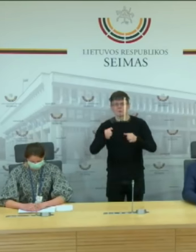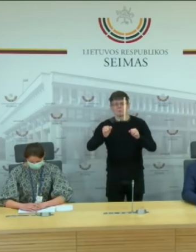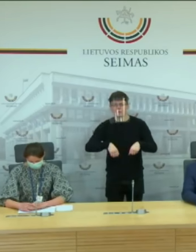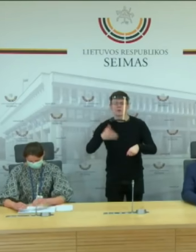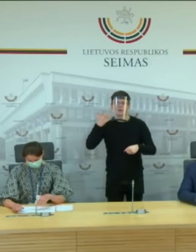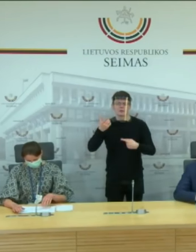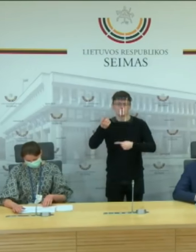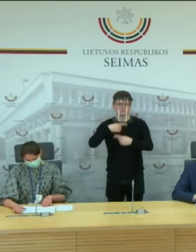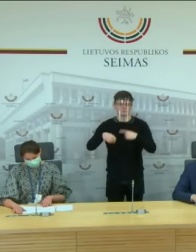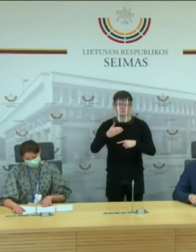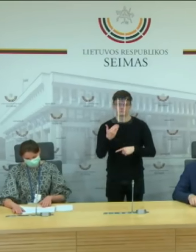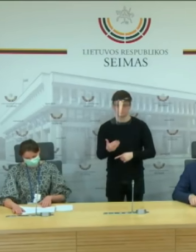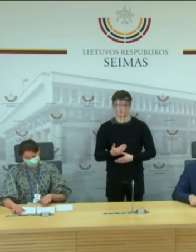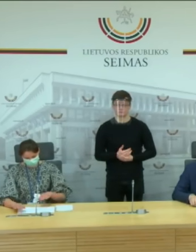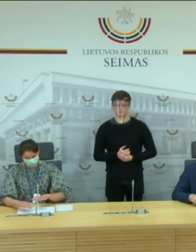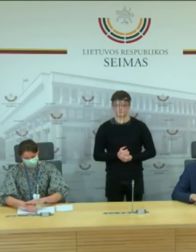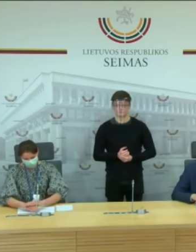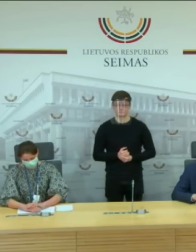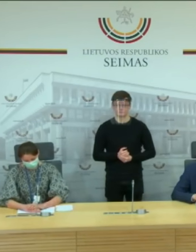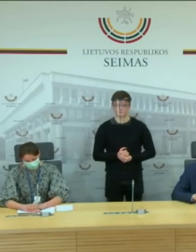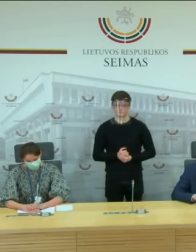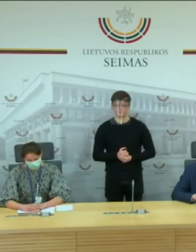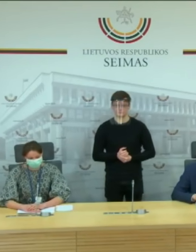projekto? Tai...